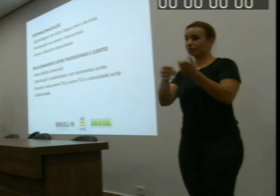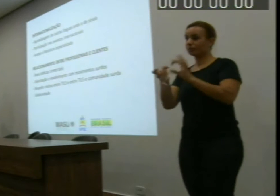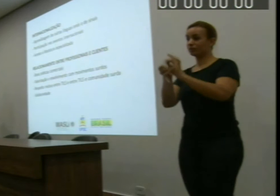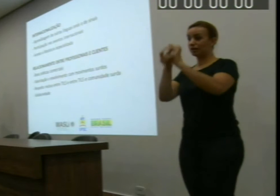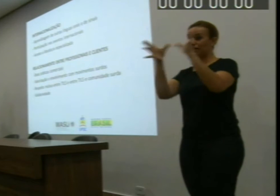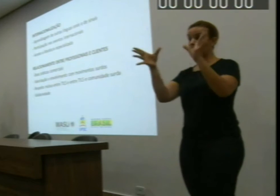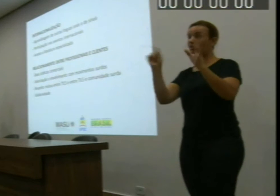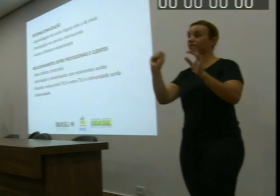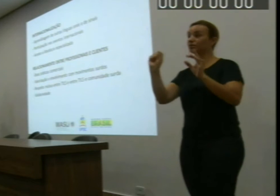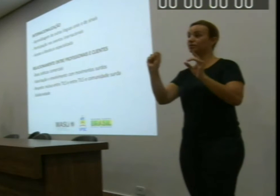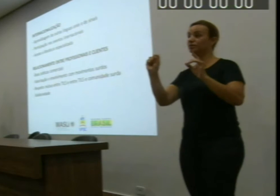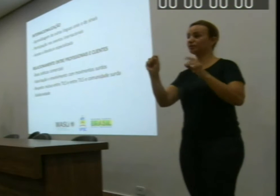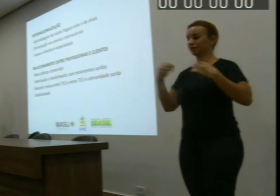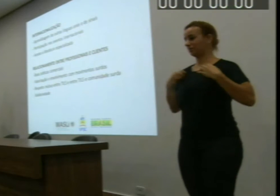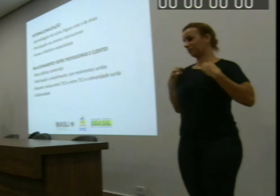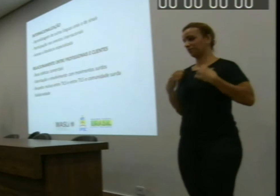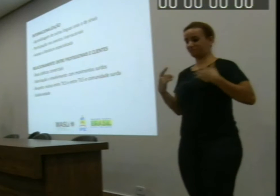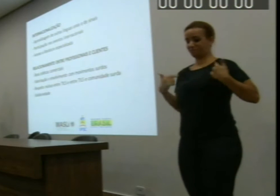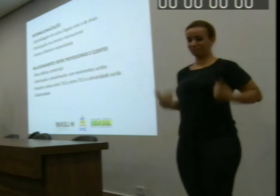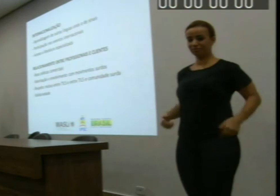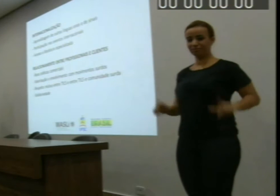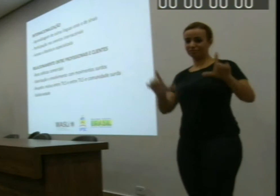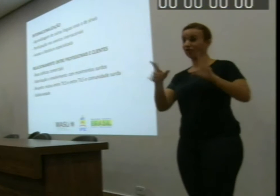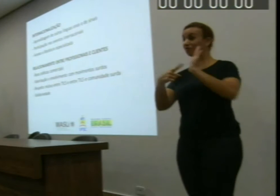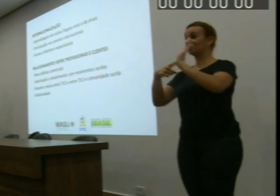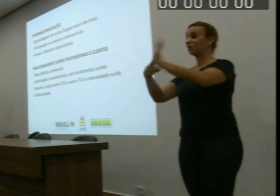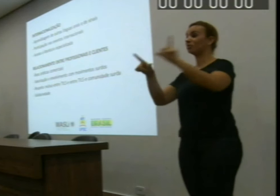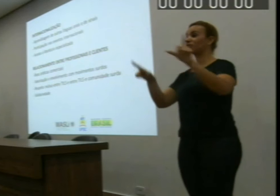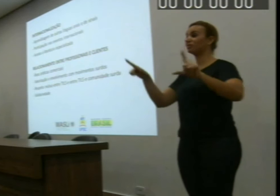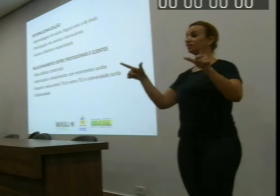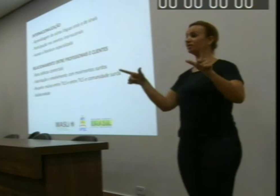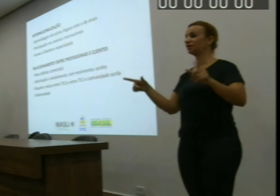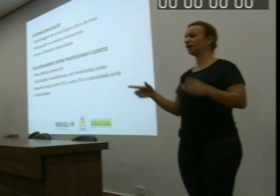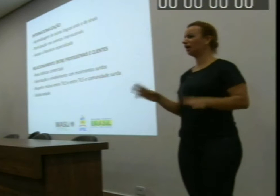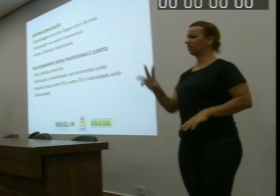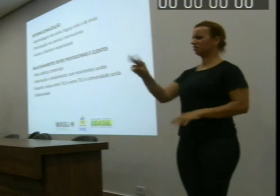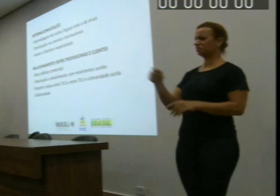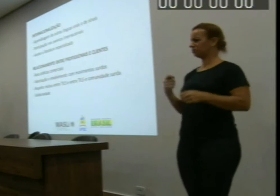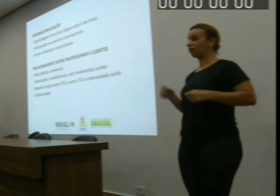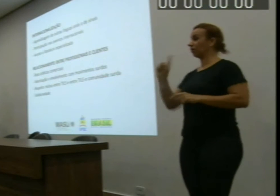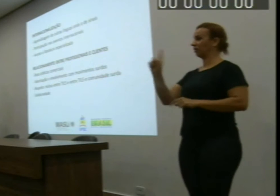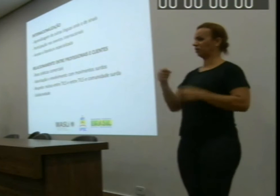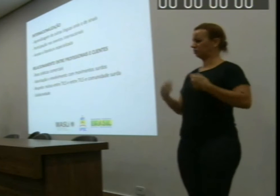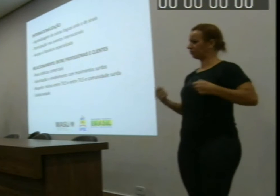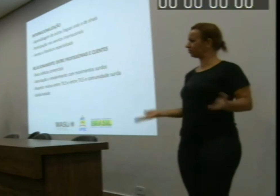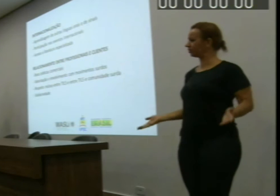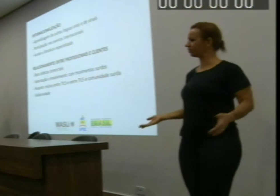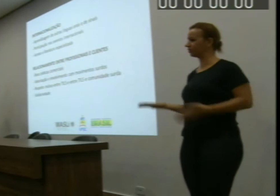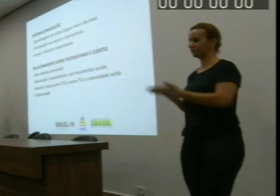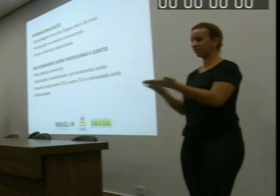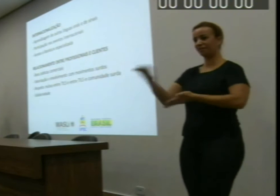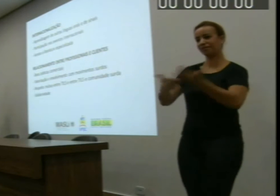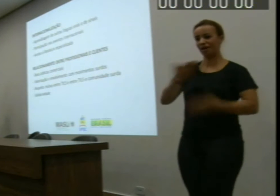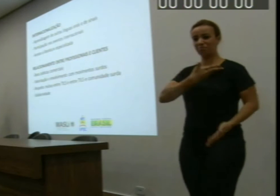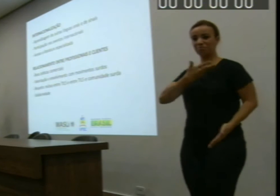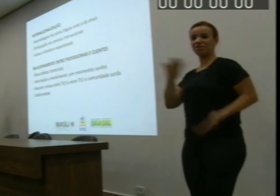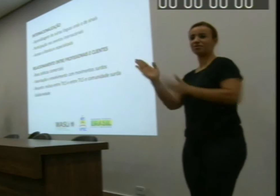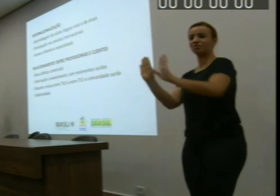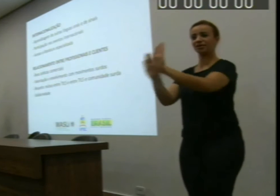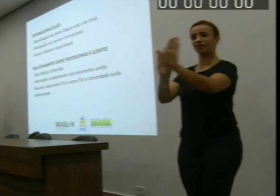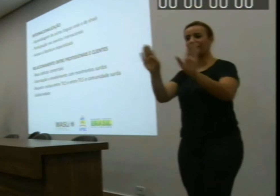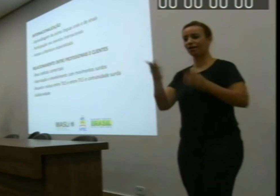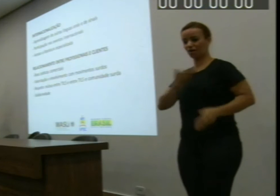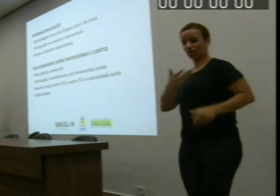uso de transmissão da imagem ah não mas aqui a gente tá entre colegas entre parceiros não interessa boas práticas comerciais são boas